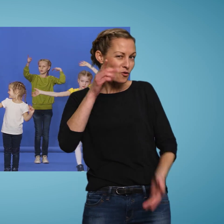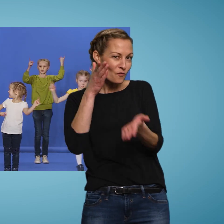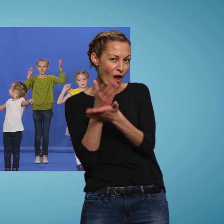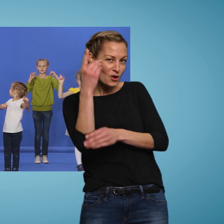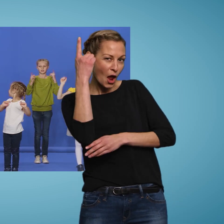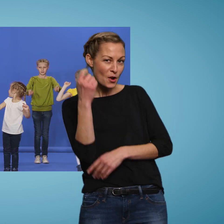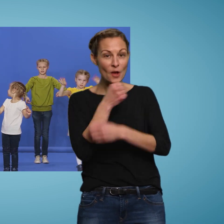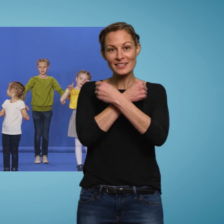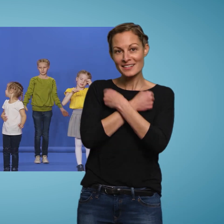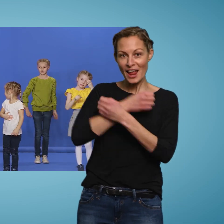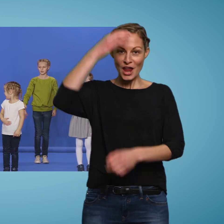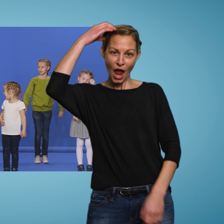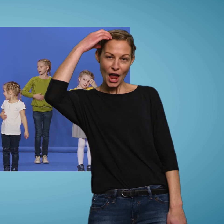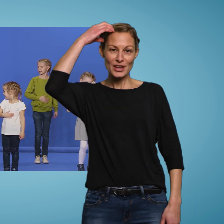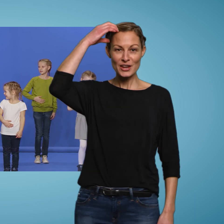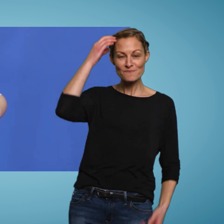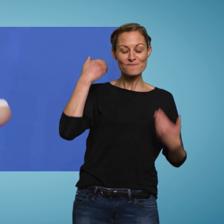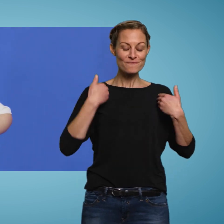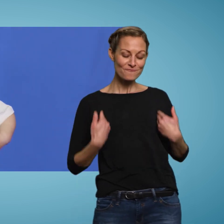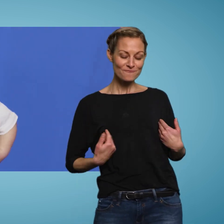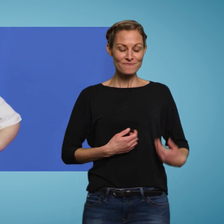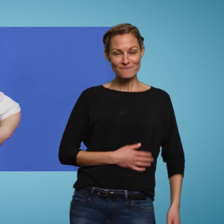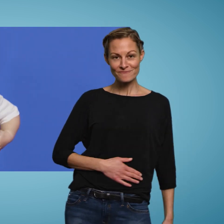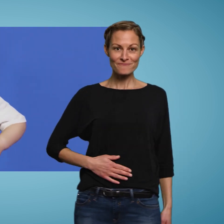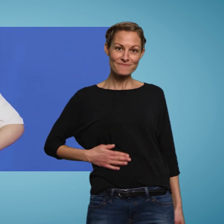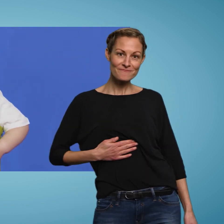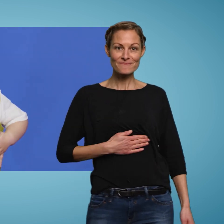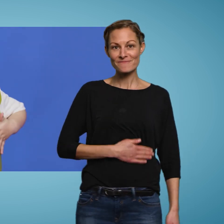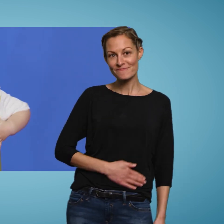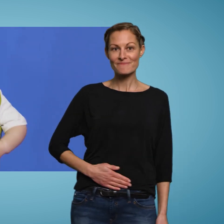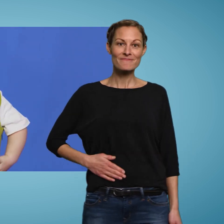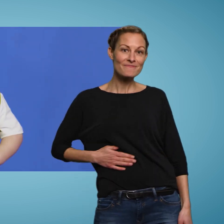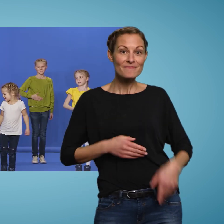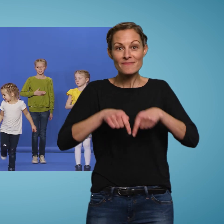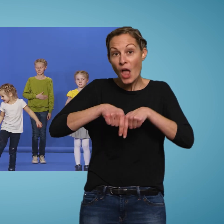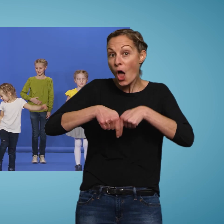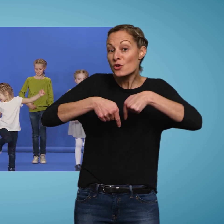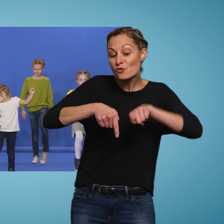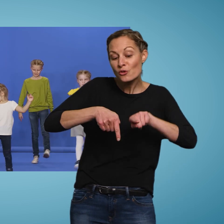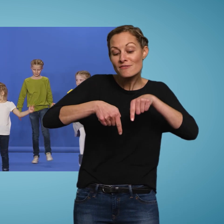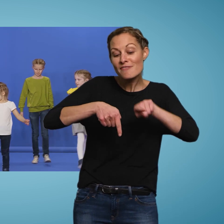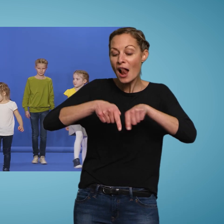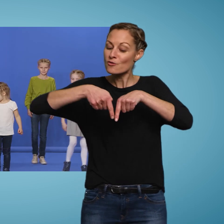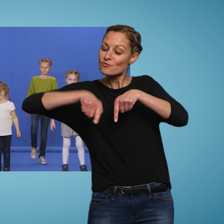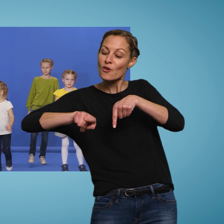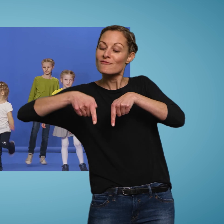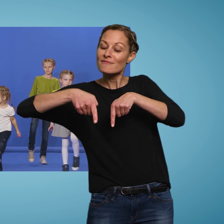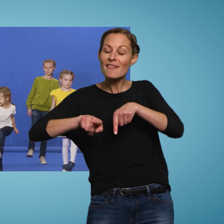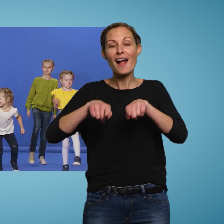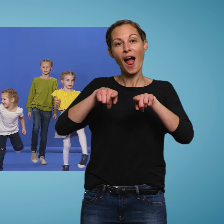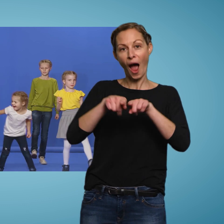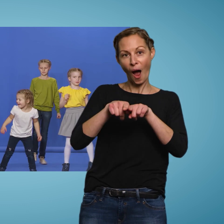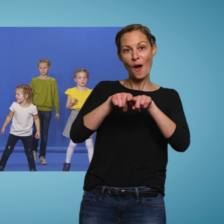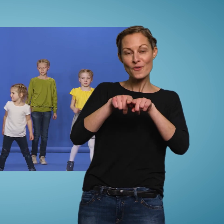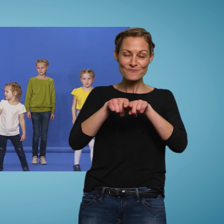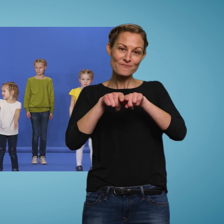Achtung, fertig, los! Teddy, Edi, reibt sich den Bauch, schüttelt das linke Bein und das